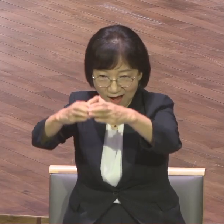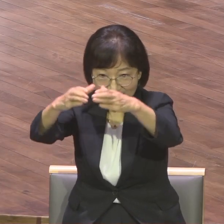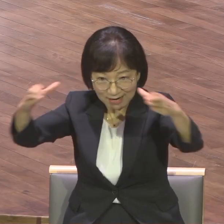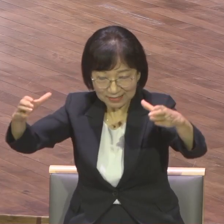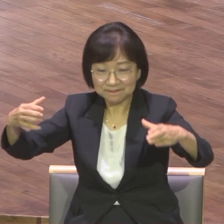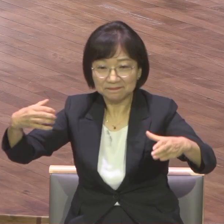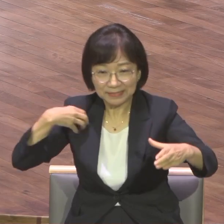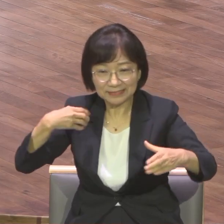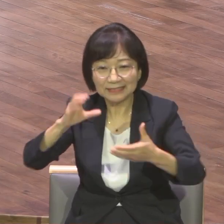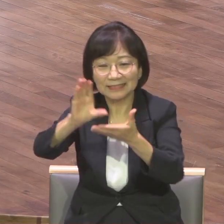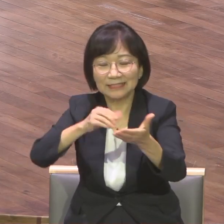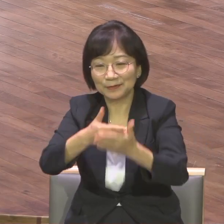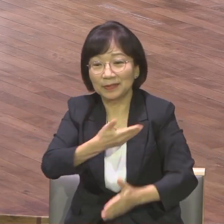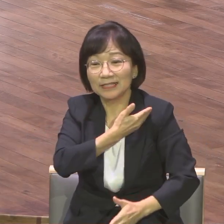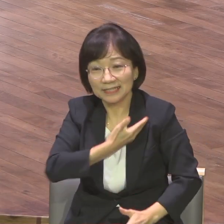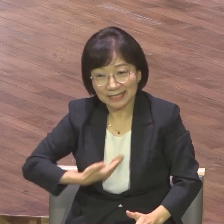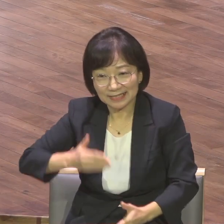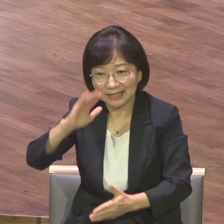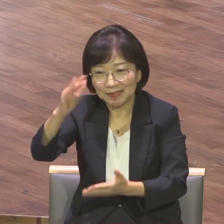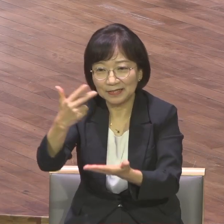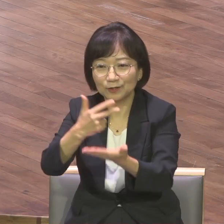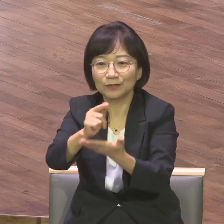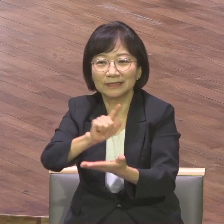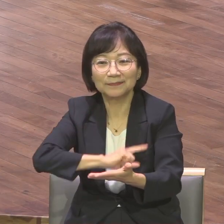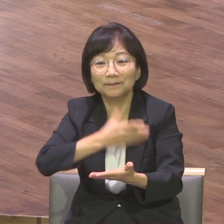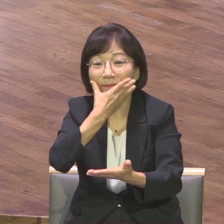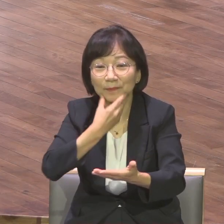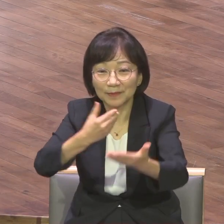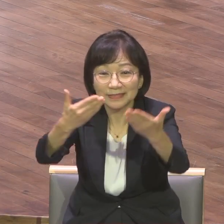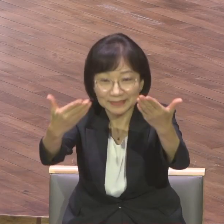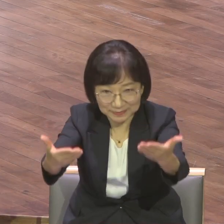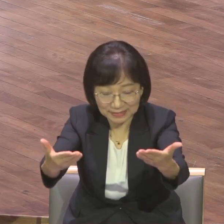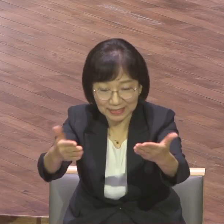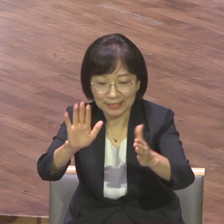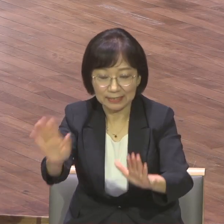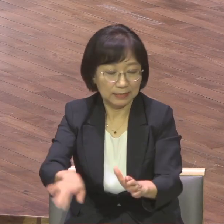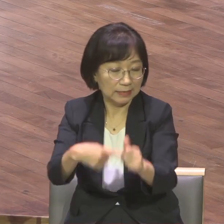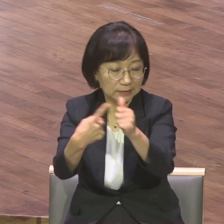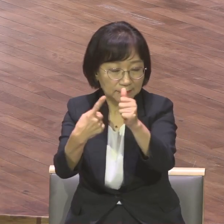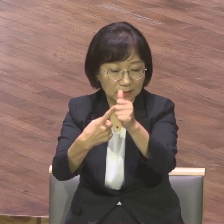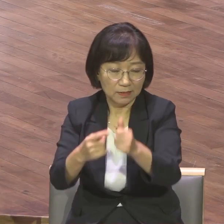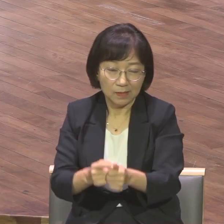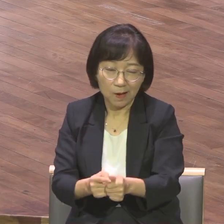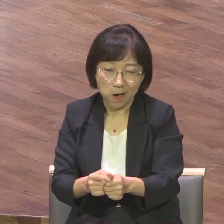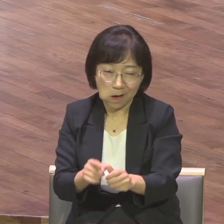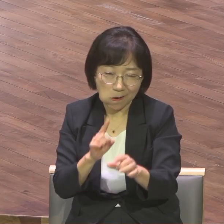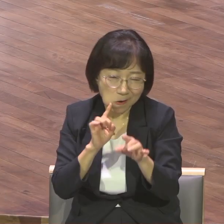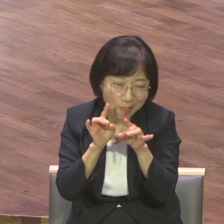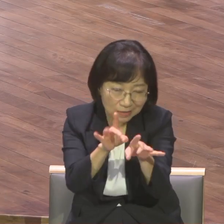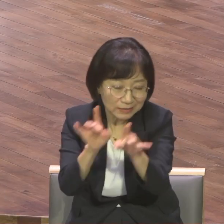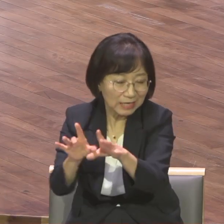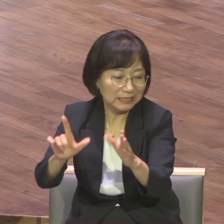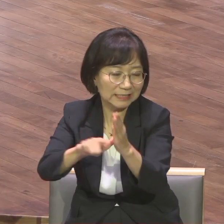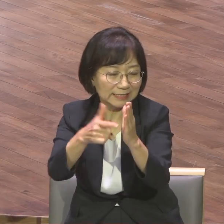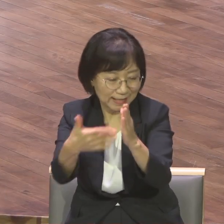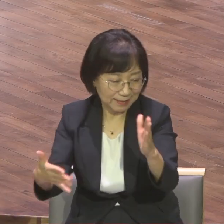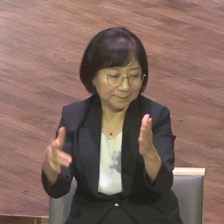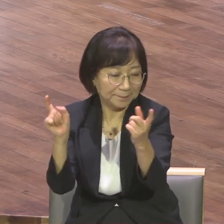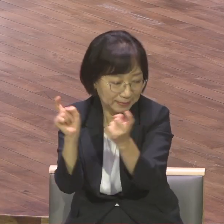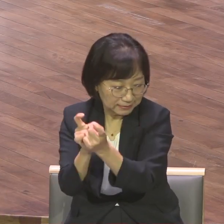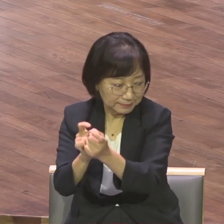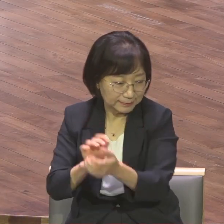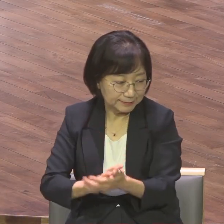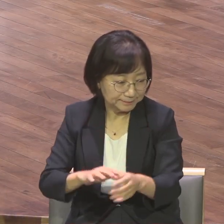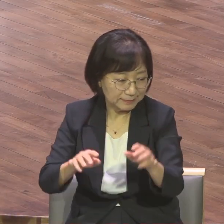절대 제자들 다 되시기를 주님으로 축복합니다. 그럼 첫째로 속이는 시대입니다. 28절 봅니다.